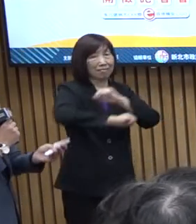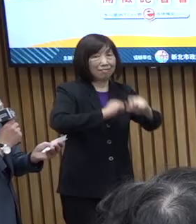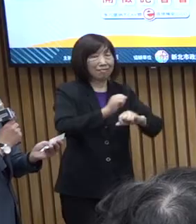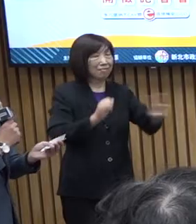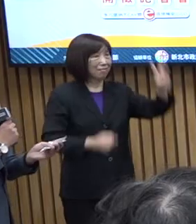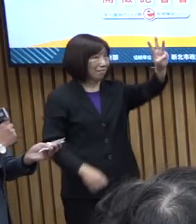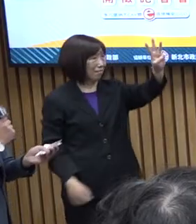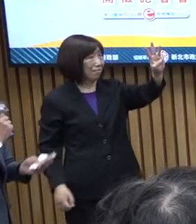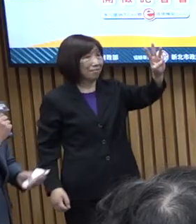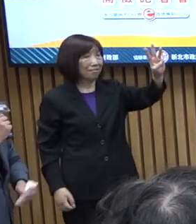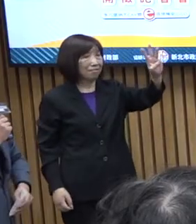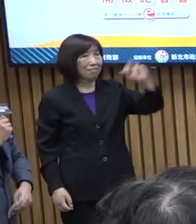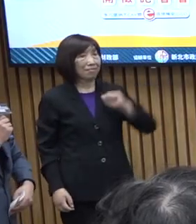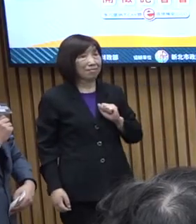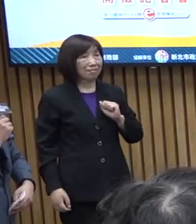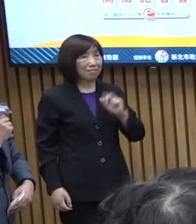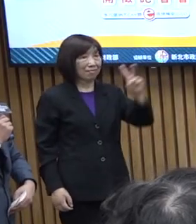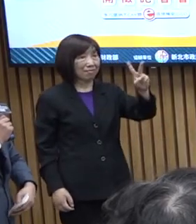倒数